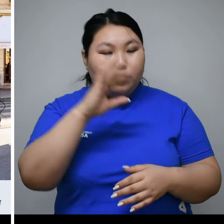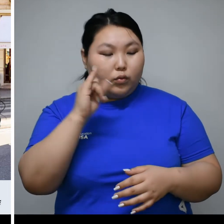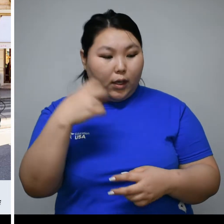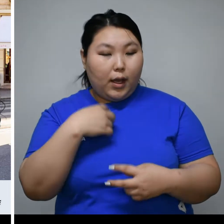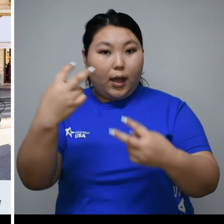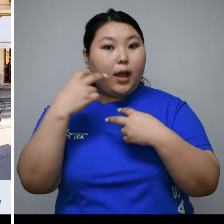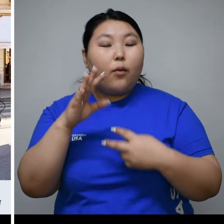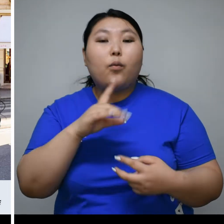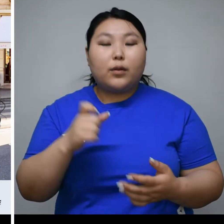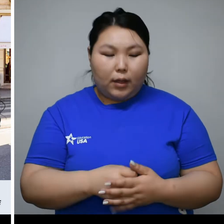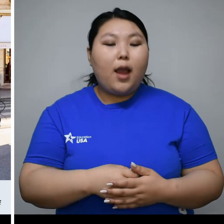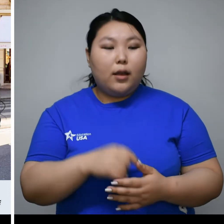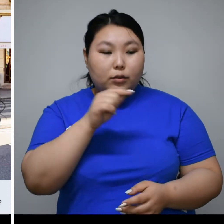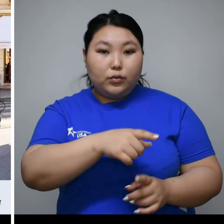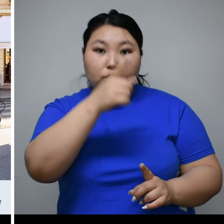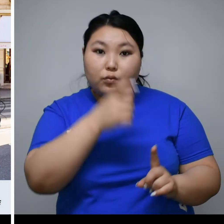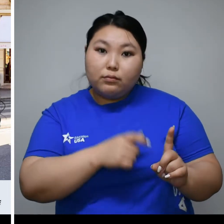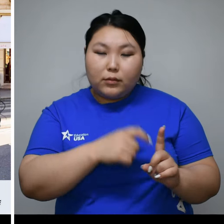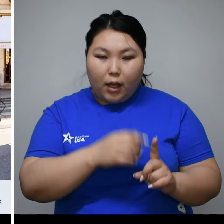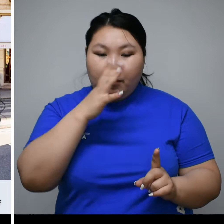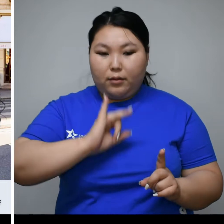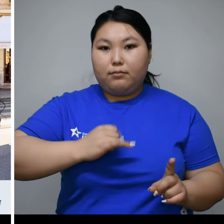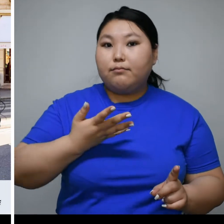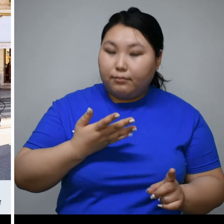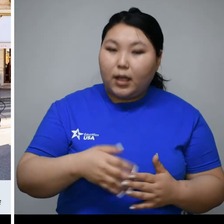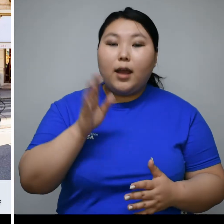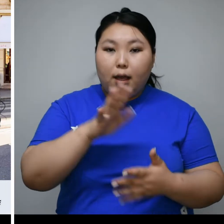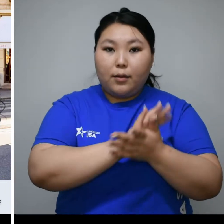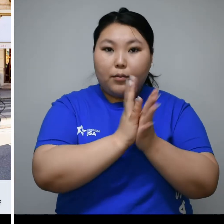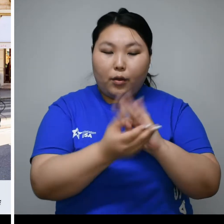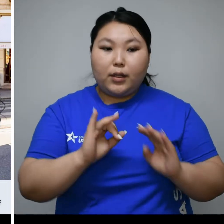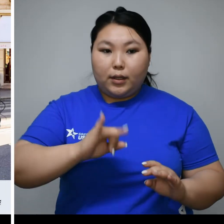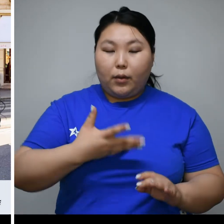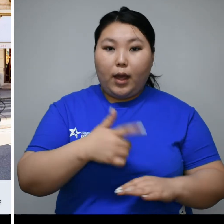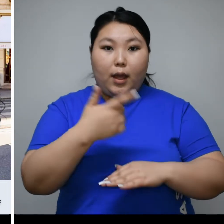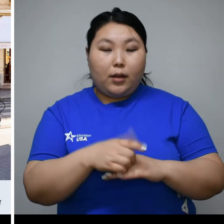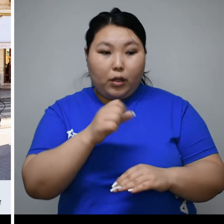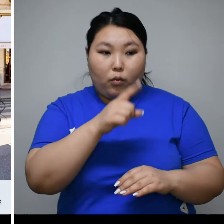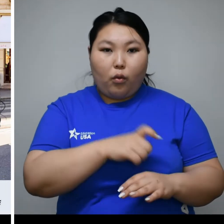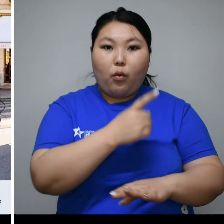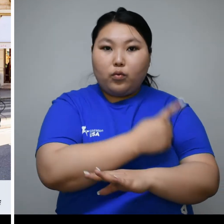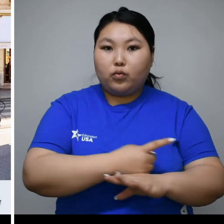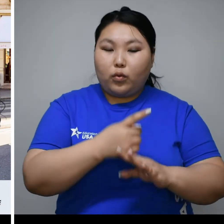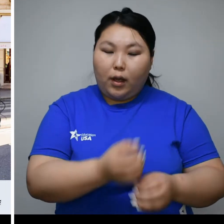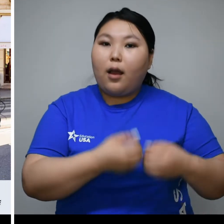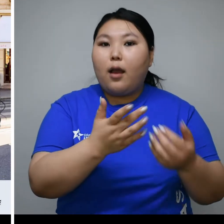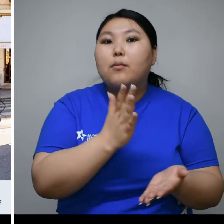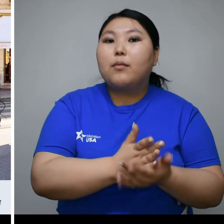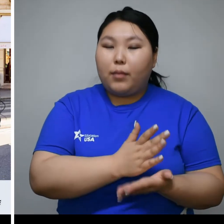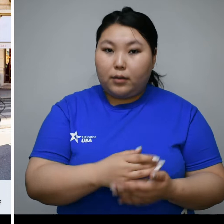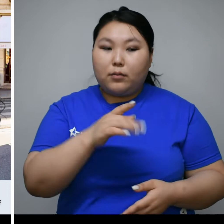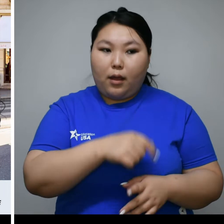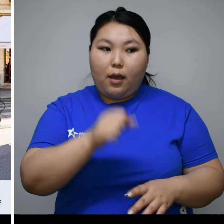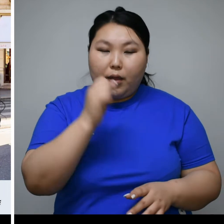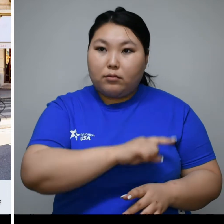хүмүүс маань юу гэж харах вэ гэхлээр за энэ хүн юу ч гэсэн идэвхтэй юм байна. Гэхдээ идэвхээс гадна энэ хүн үр дүн гаргачихжээ.